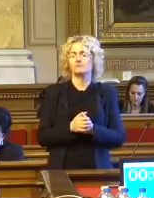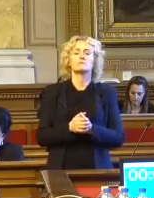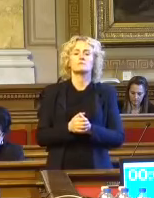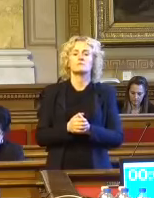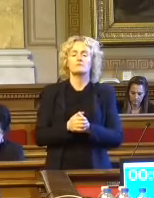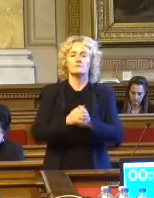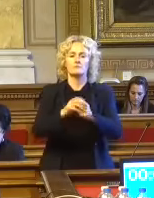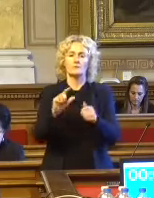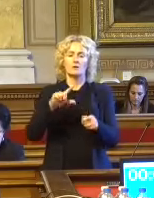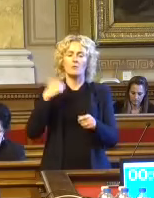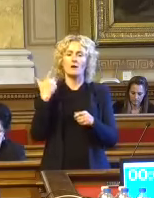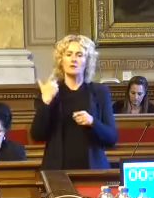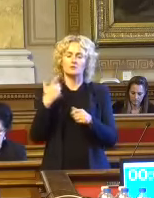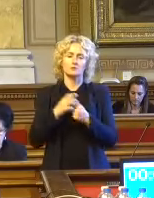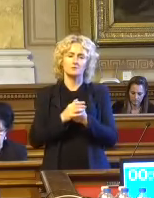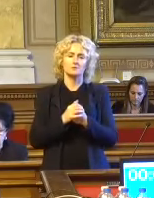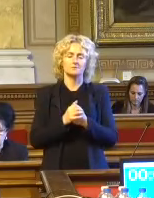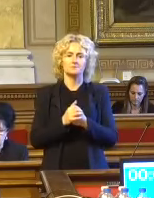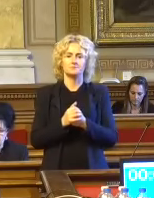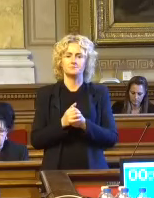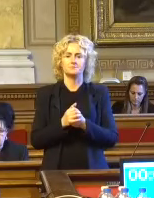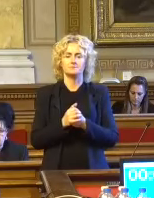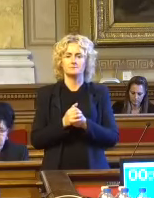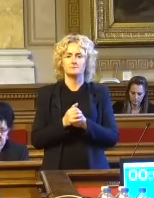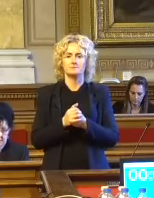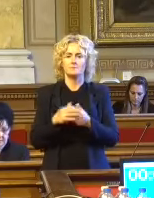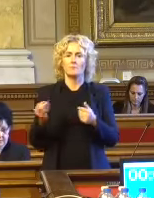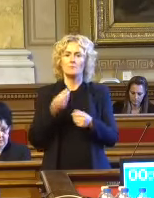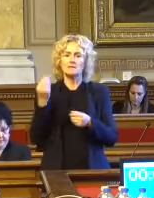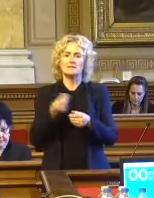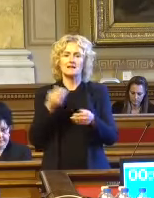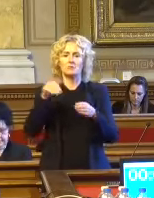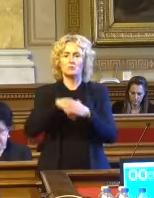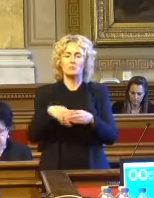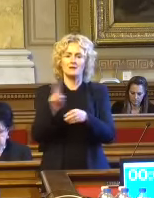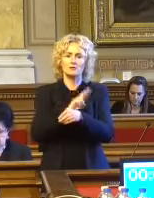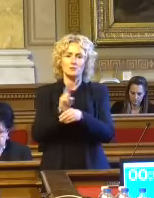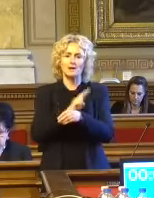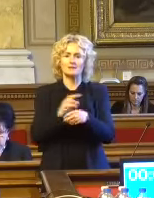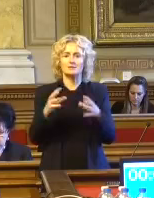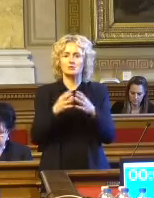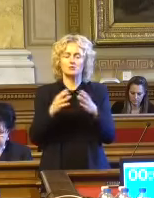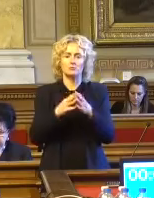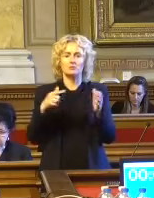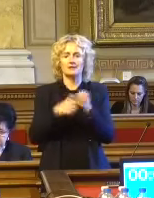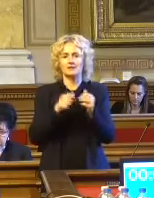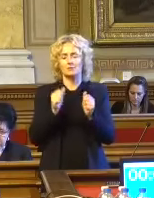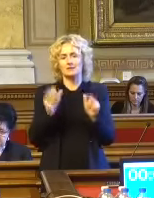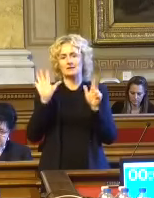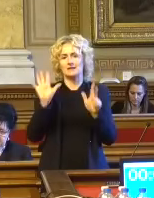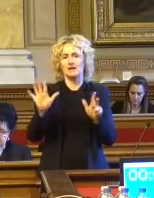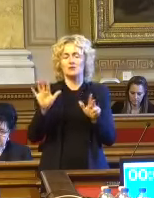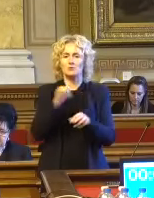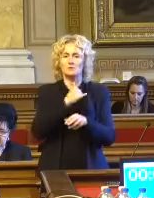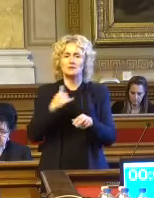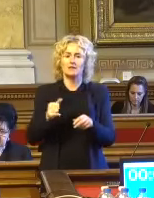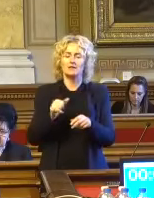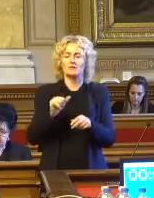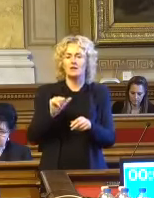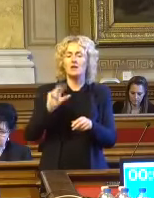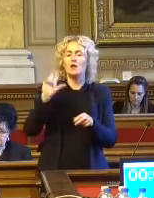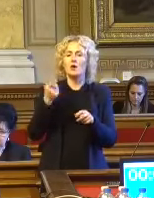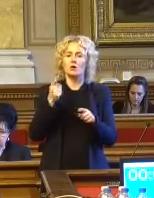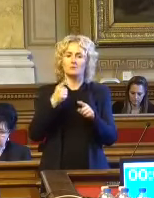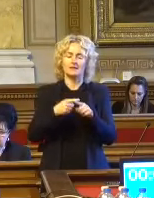Második napi rendi pontunk. Beszámoló a belső ellenőrzési csoport 2018 évi harmadik negyedévi tevékenységéről